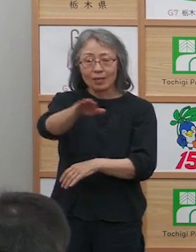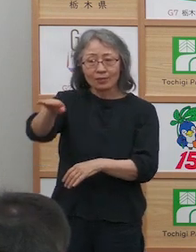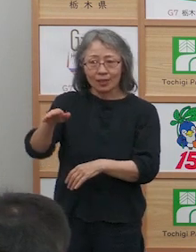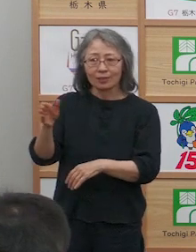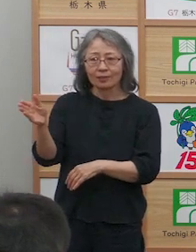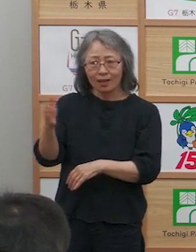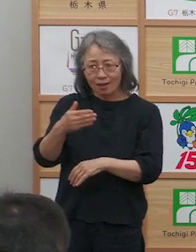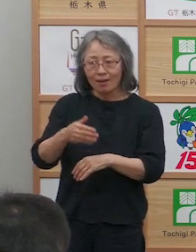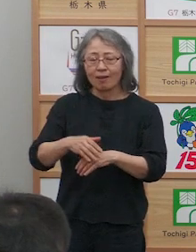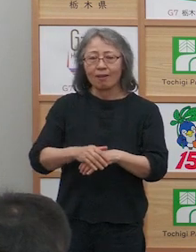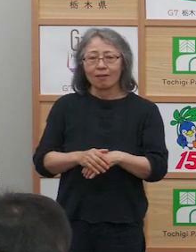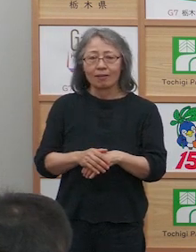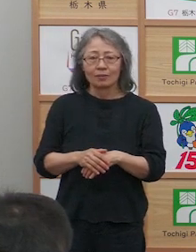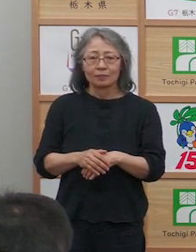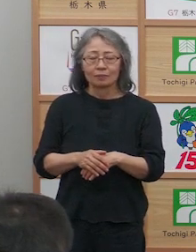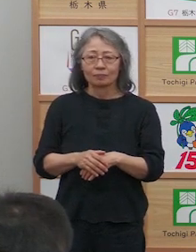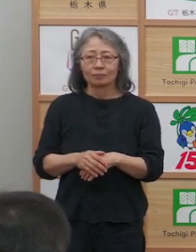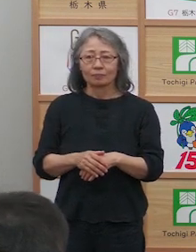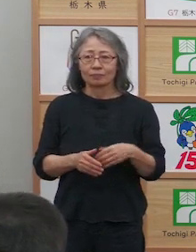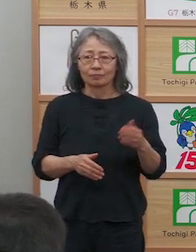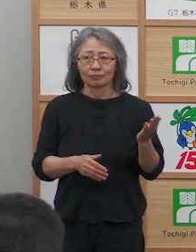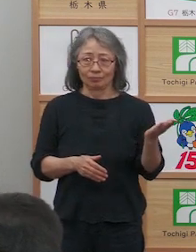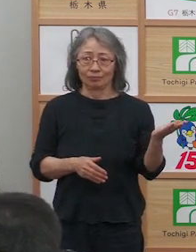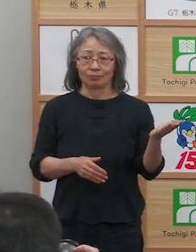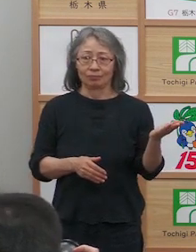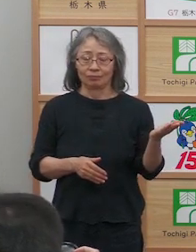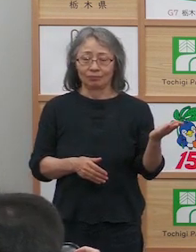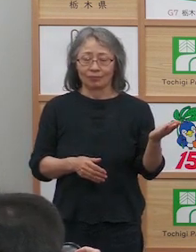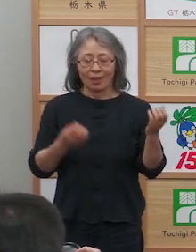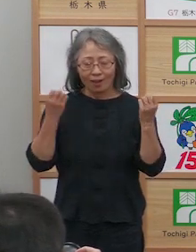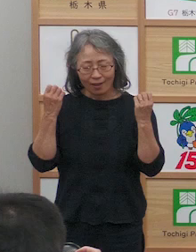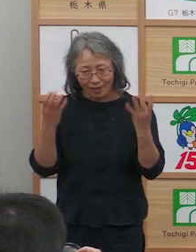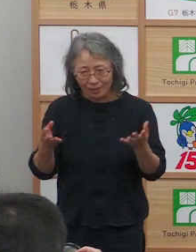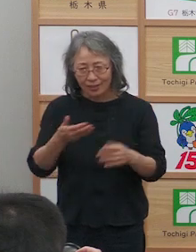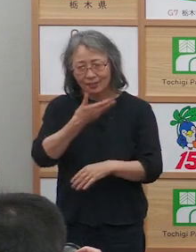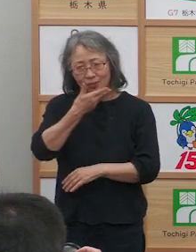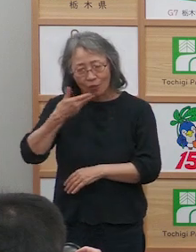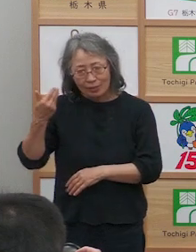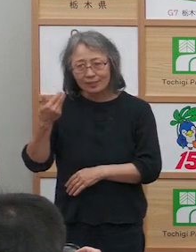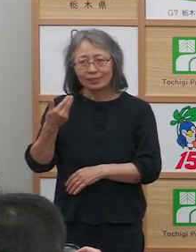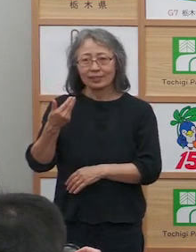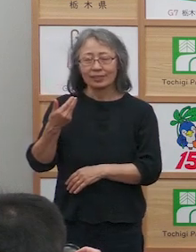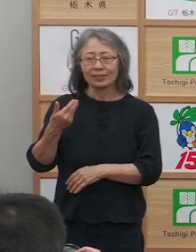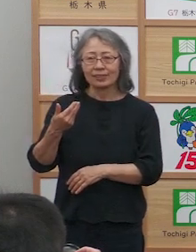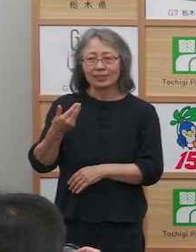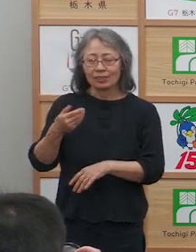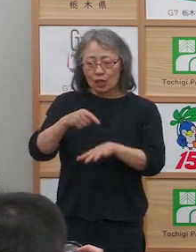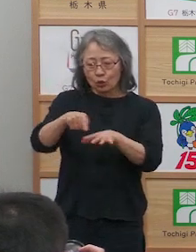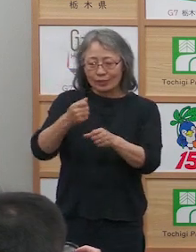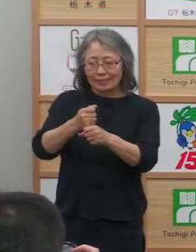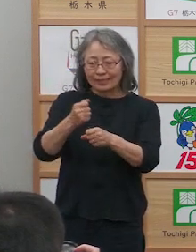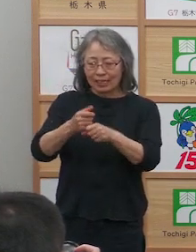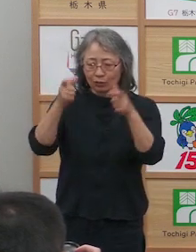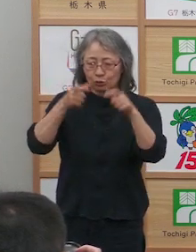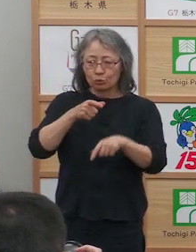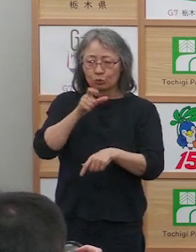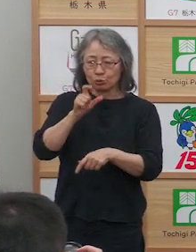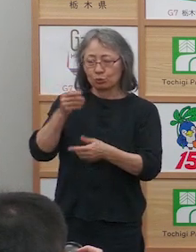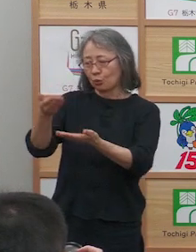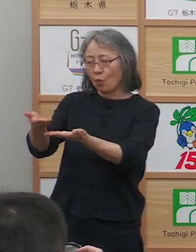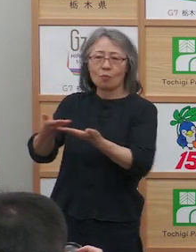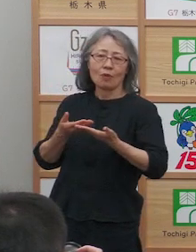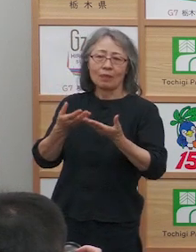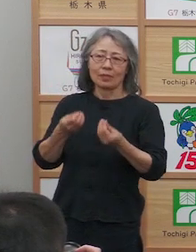新鮮でおいしい 栃木産の牛乳をいただきました